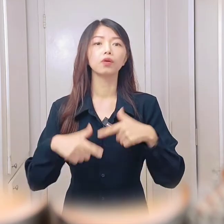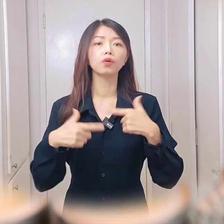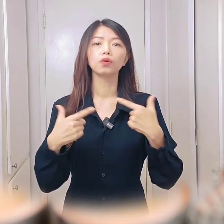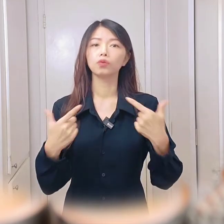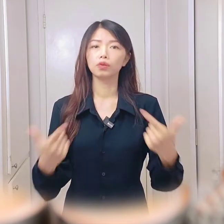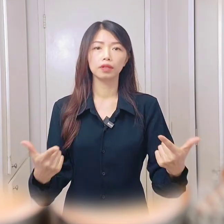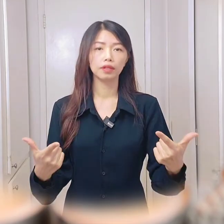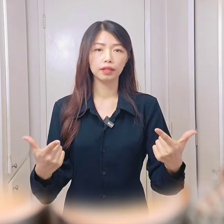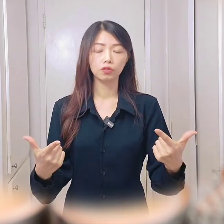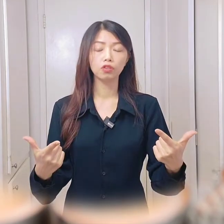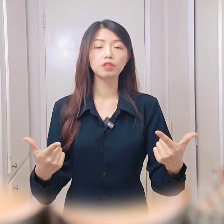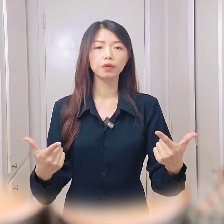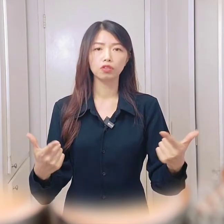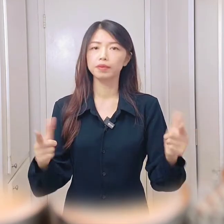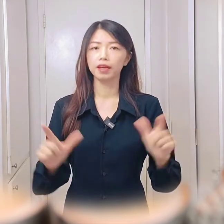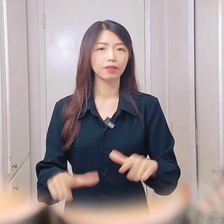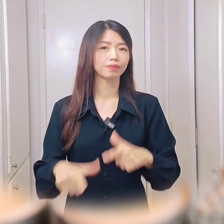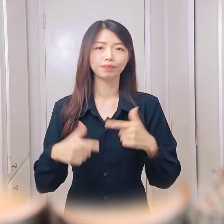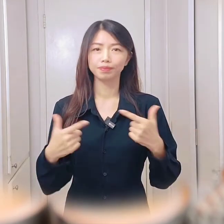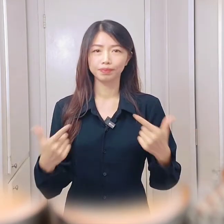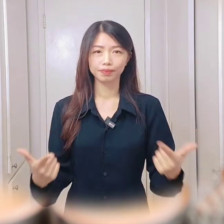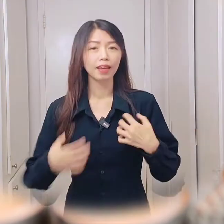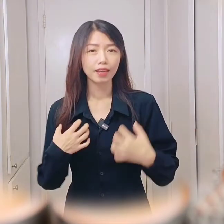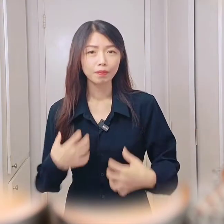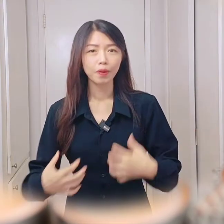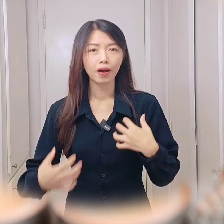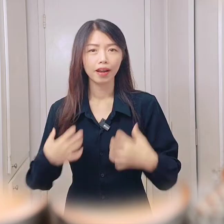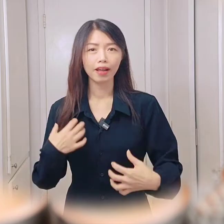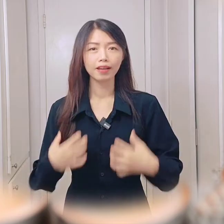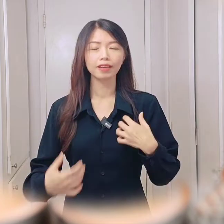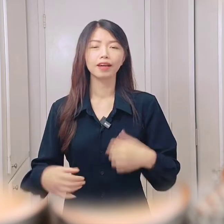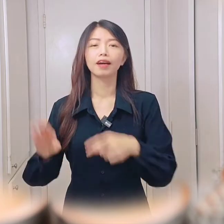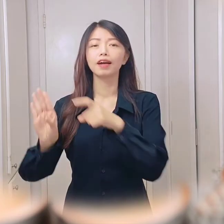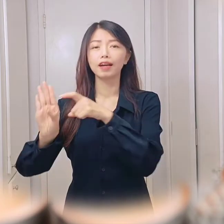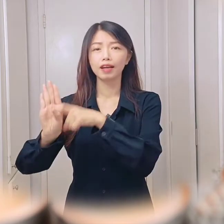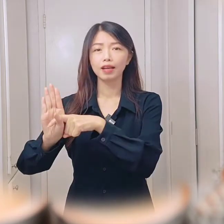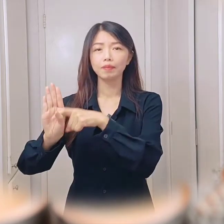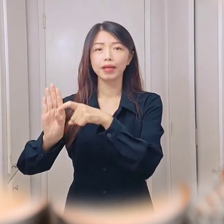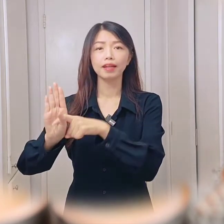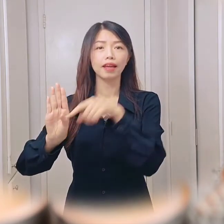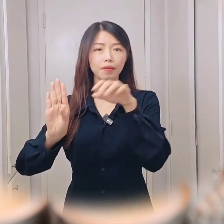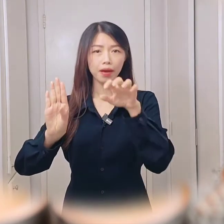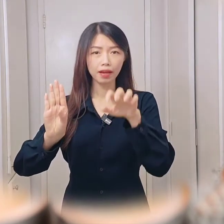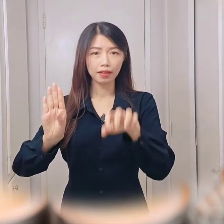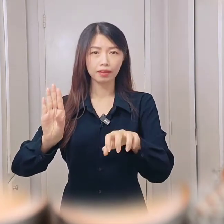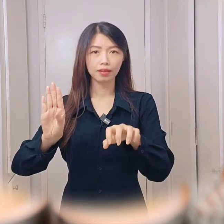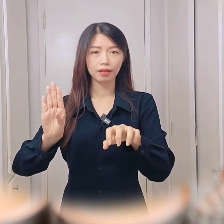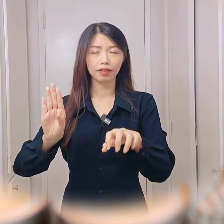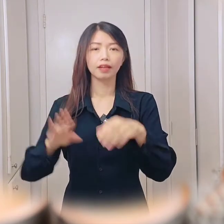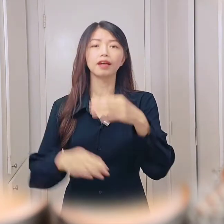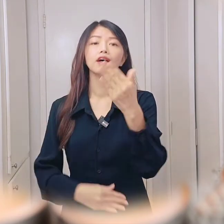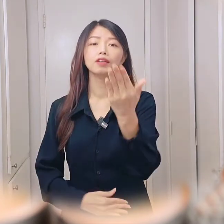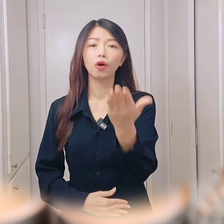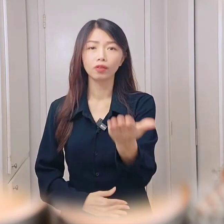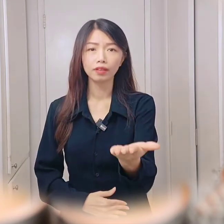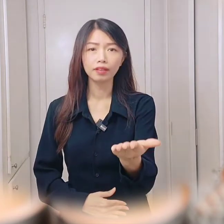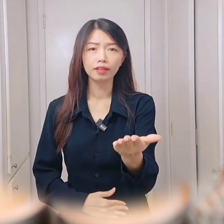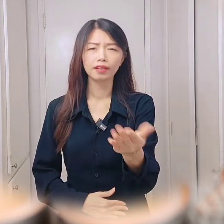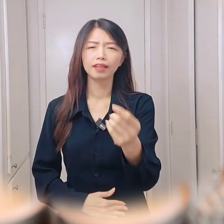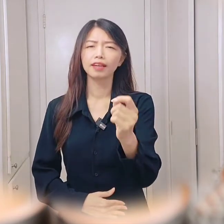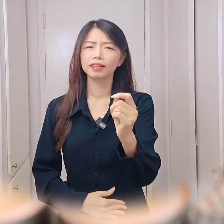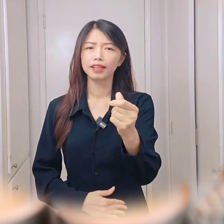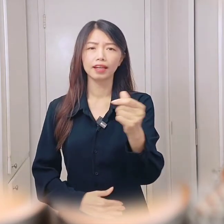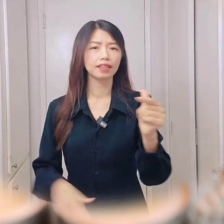상태에서 그대로 뒤집어 주시면 돼요. 기뻐하라 베들레헴아